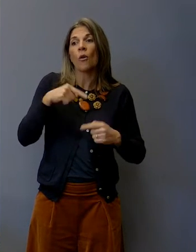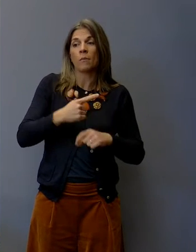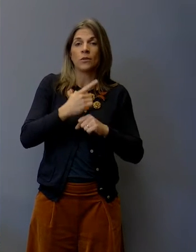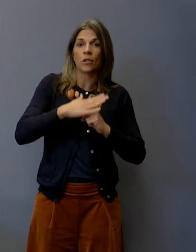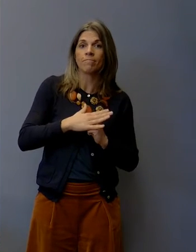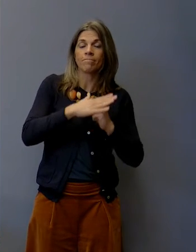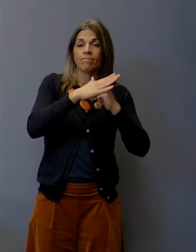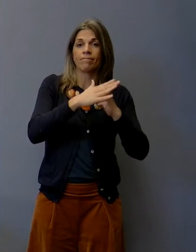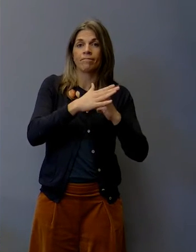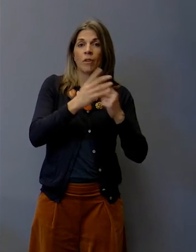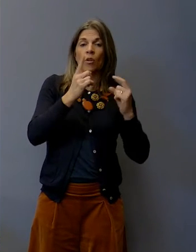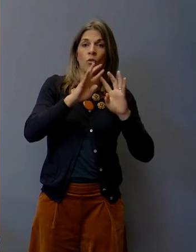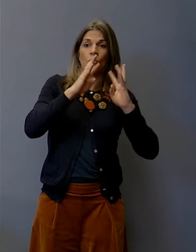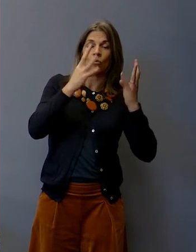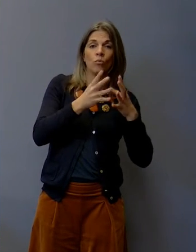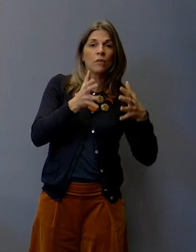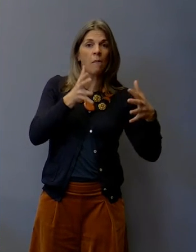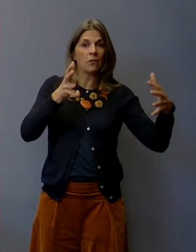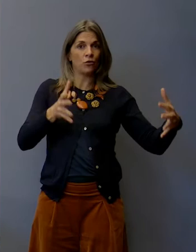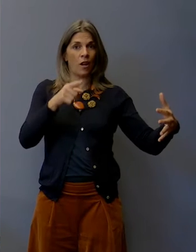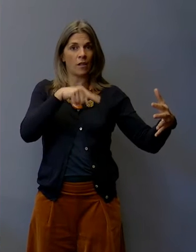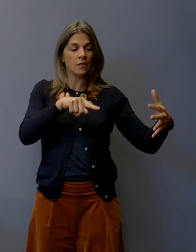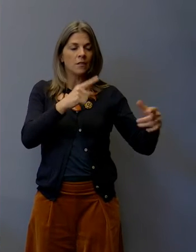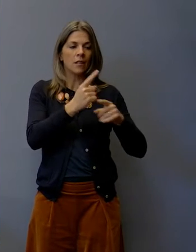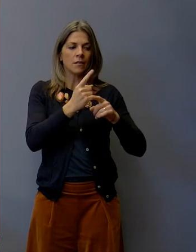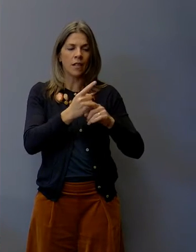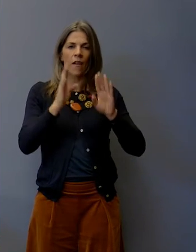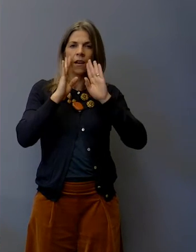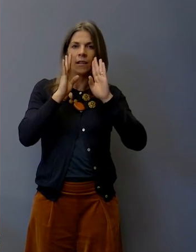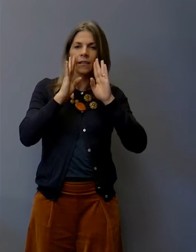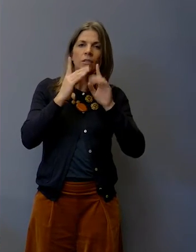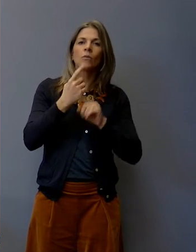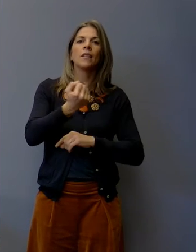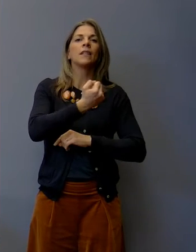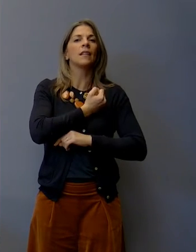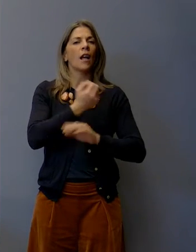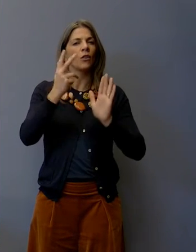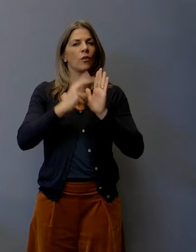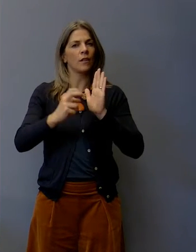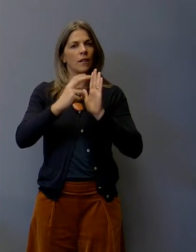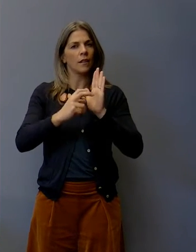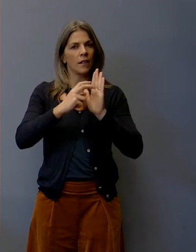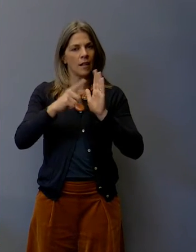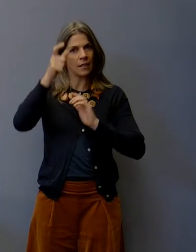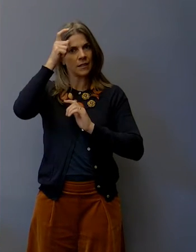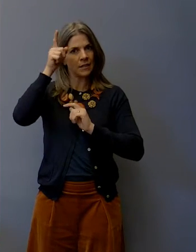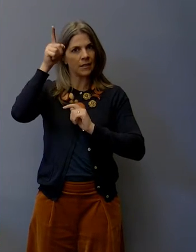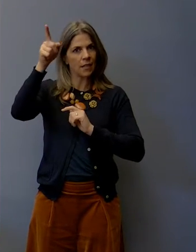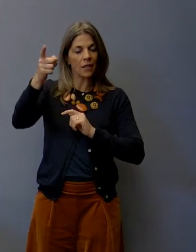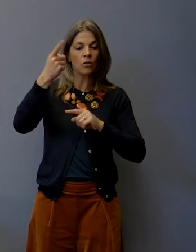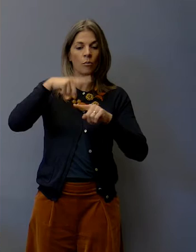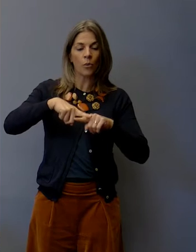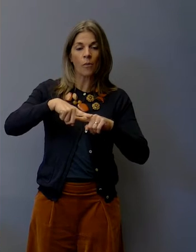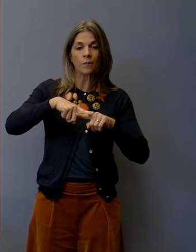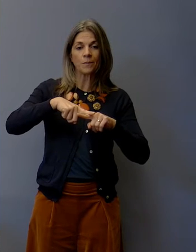devono tenere in gran conto alla presunzione di rischio di danno erariale e le eventuali spese legali per sostenere le proprie posizioni di